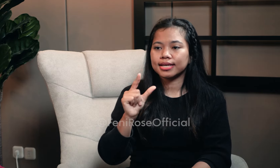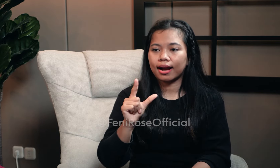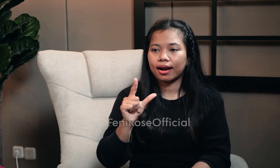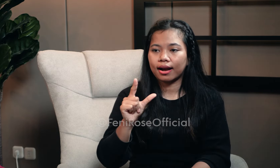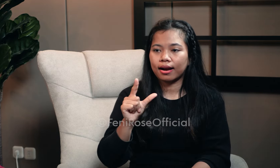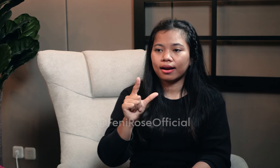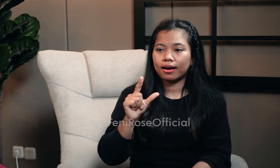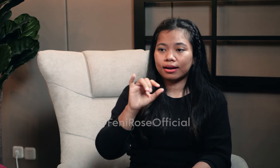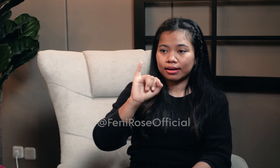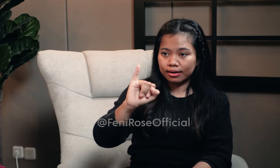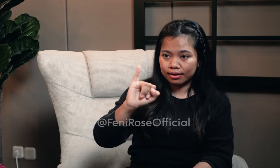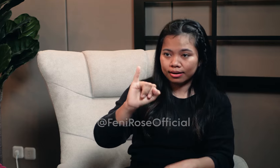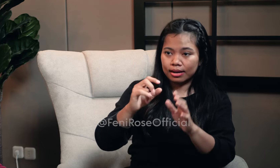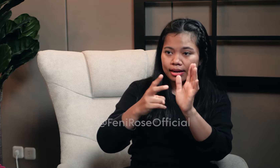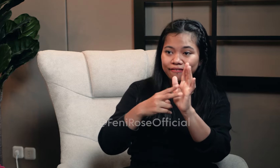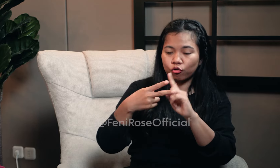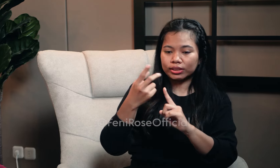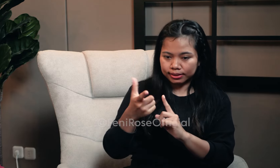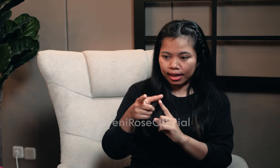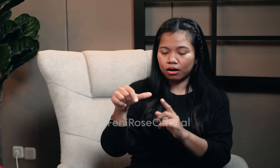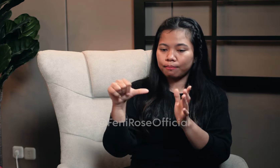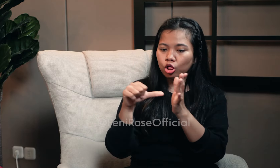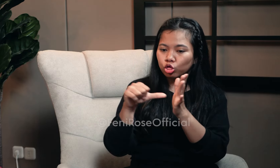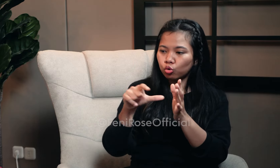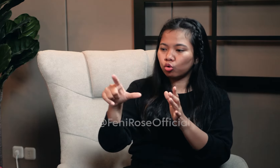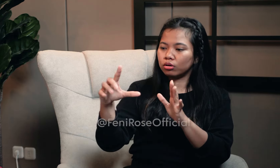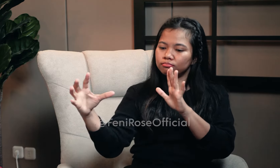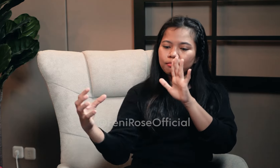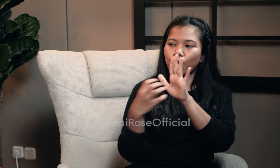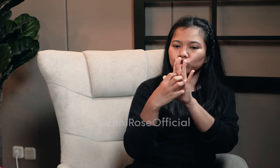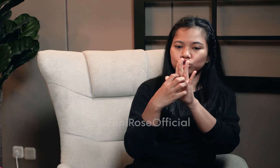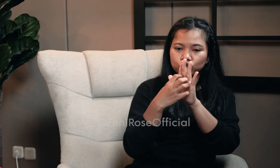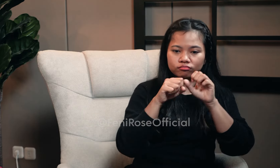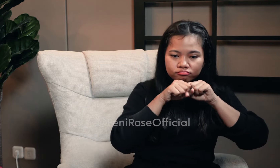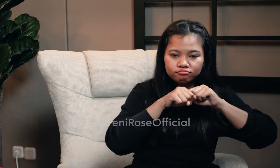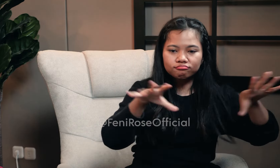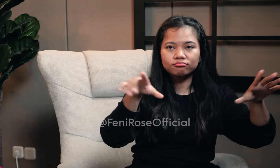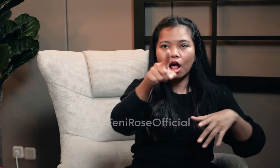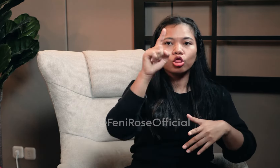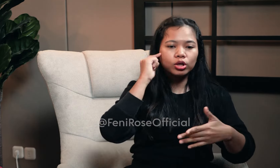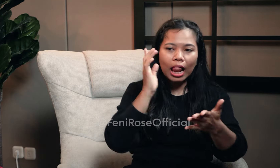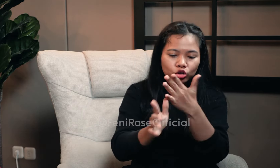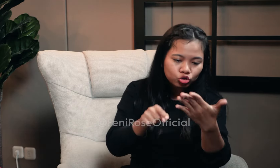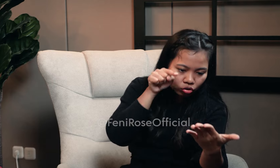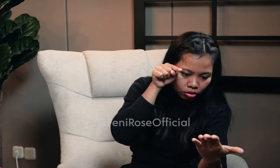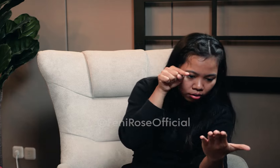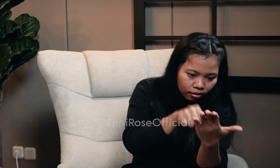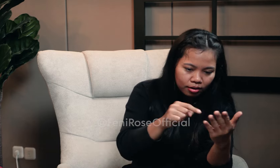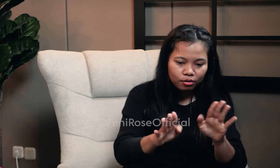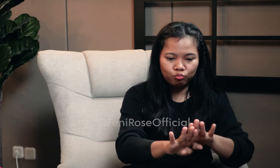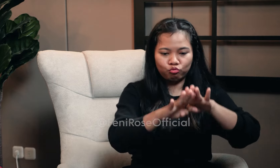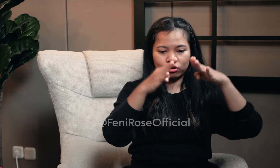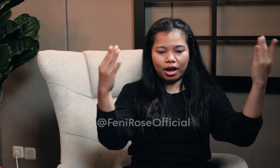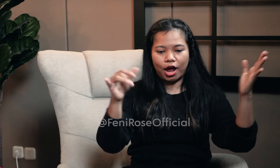awal ada beberapa influencer oh influencer membantu buat ngp ngepost biar bisa teman-teman Tul